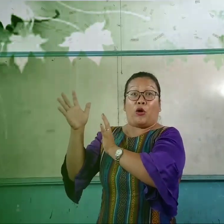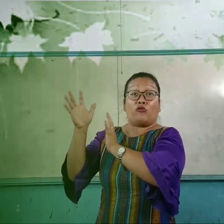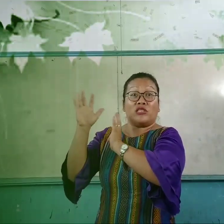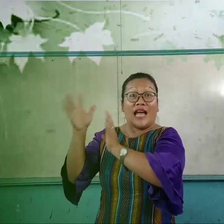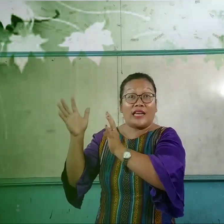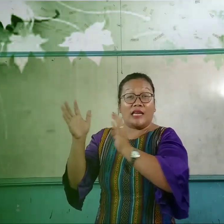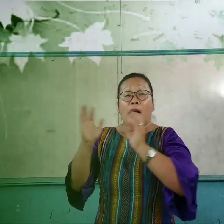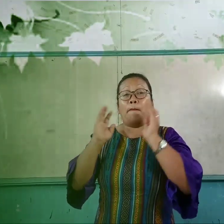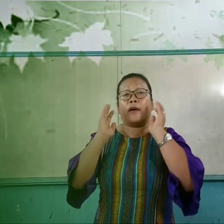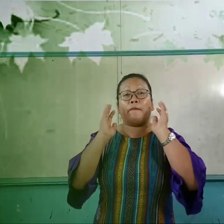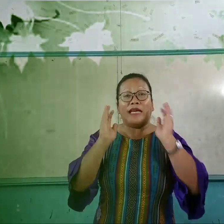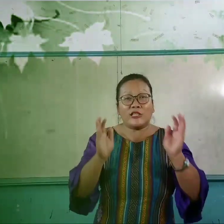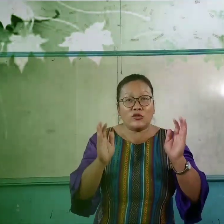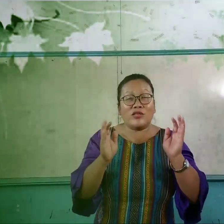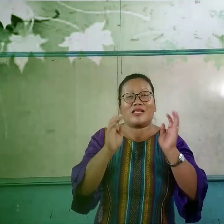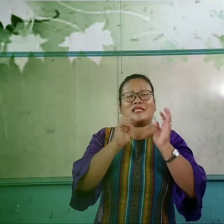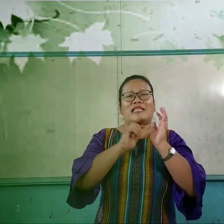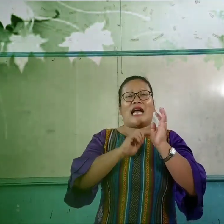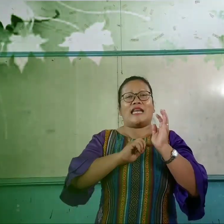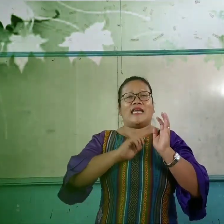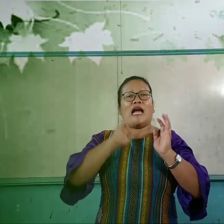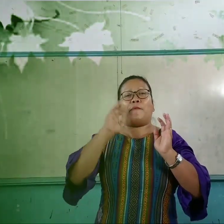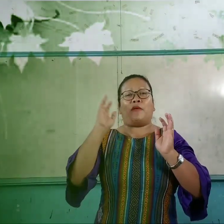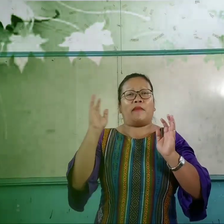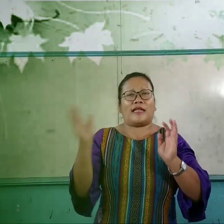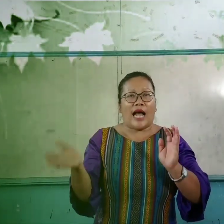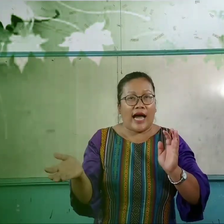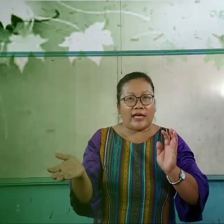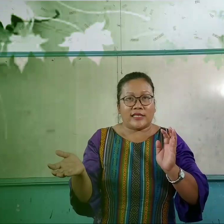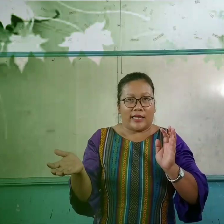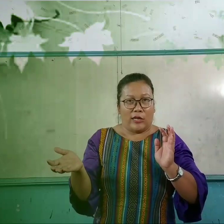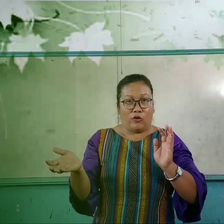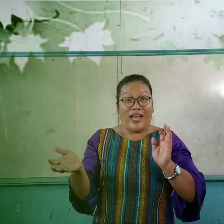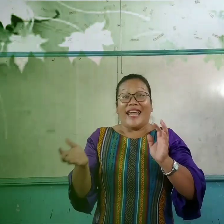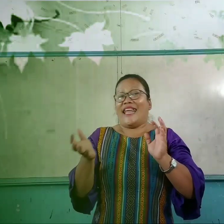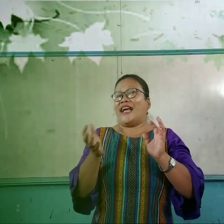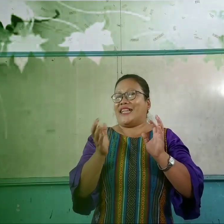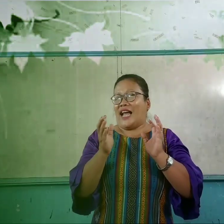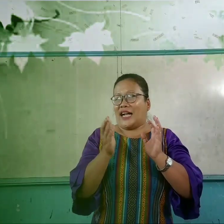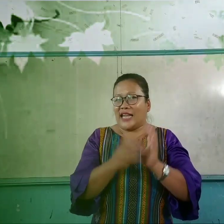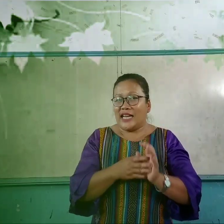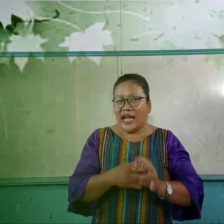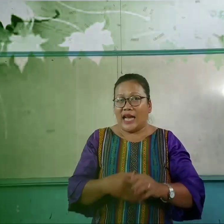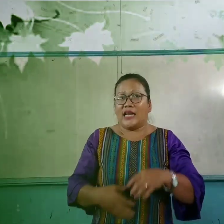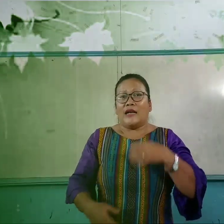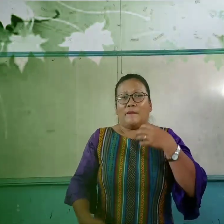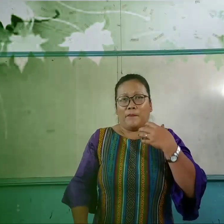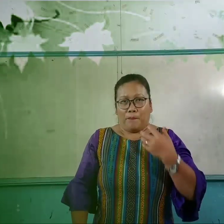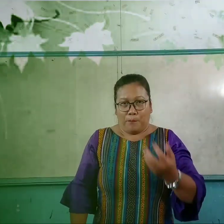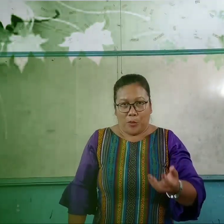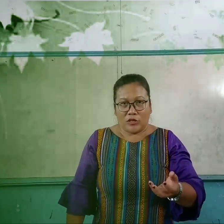diproduksi tadi memicu terjadinya pematangan sel telur yang kita kenal dengan